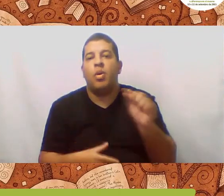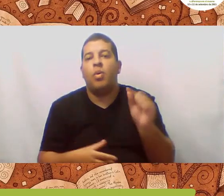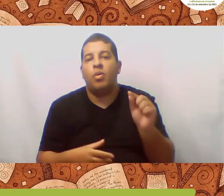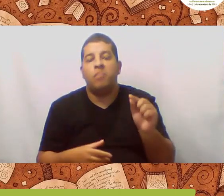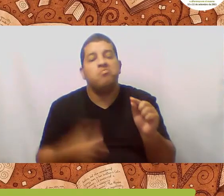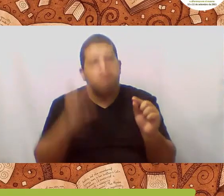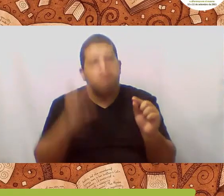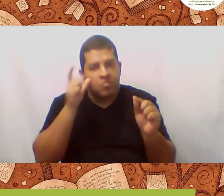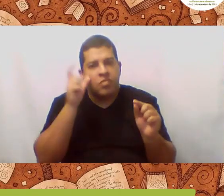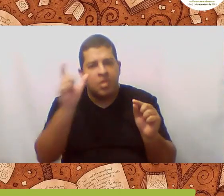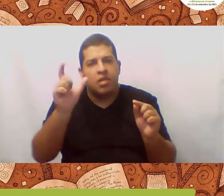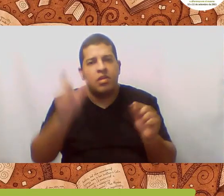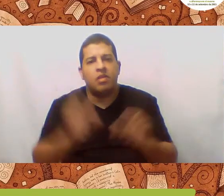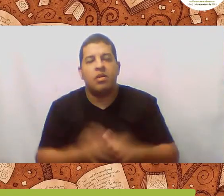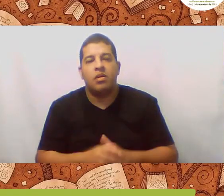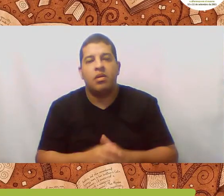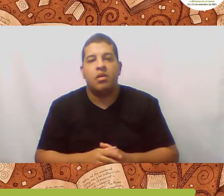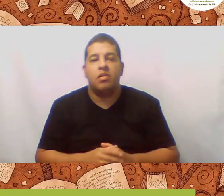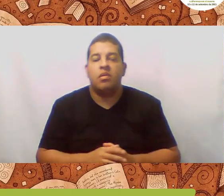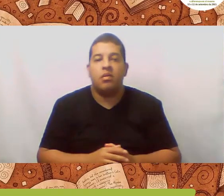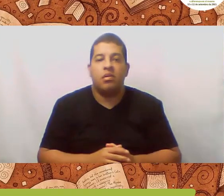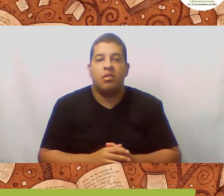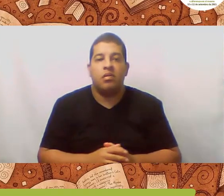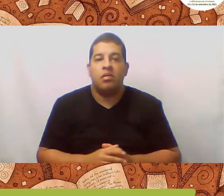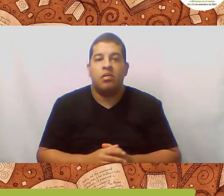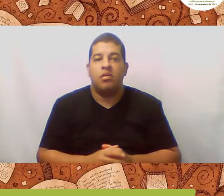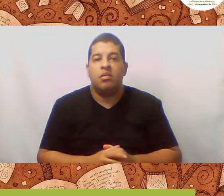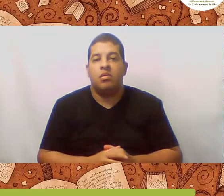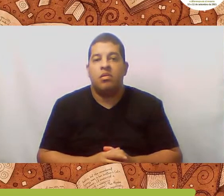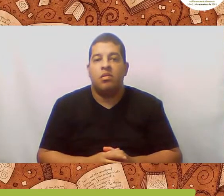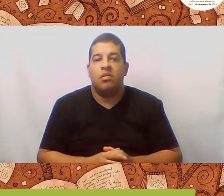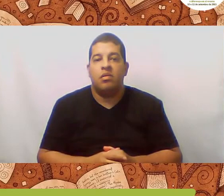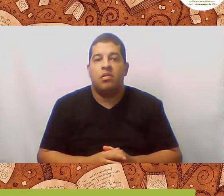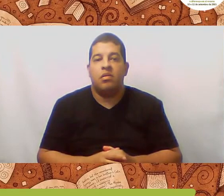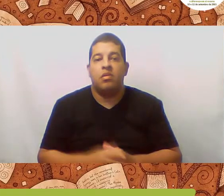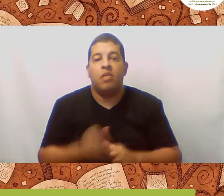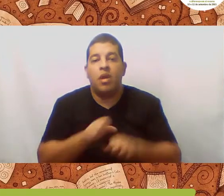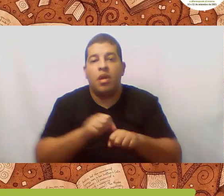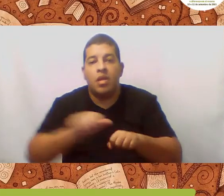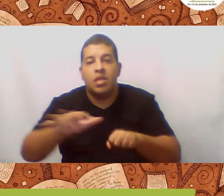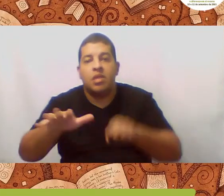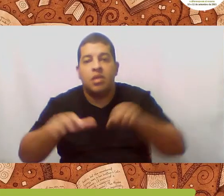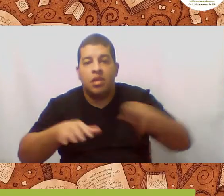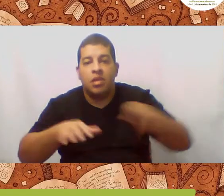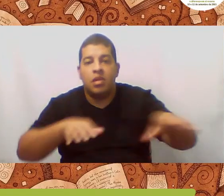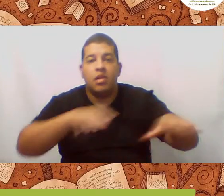a respeito, né, da distribuição, né,